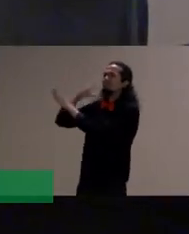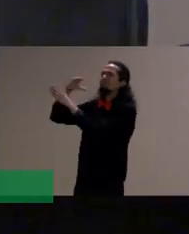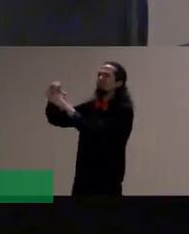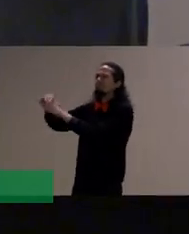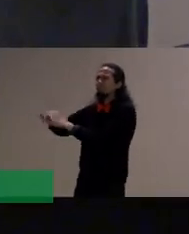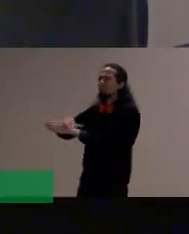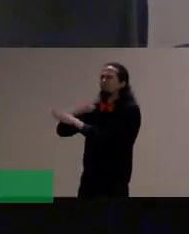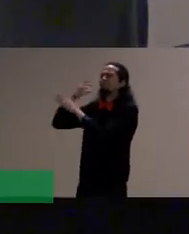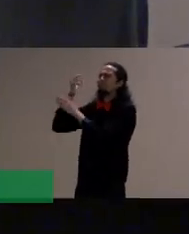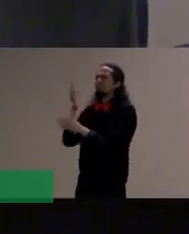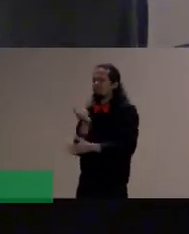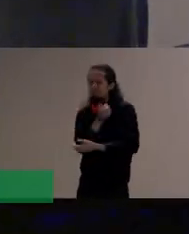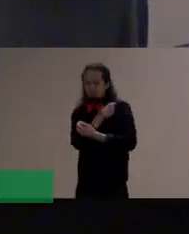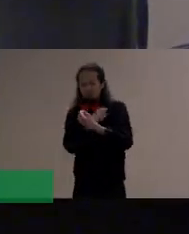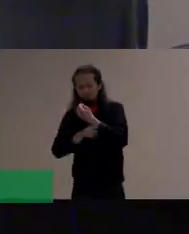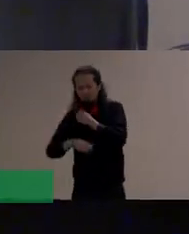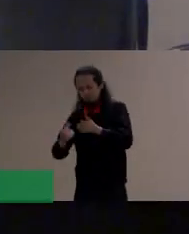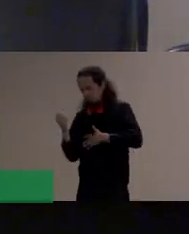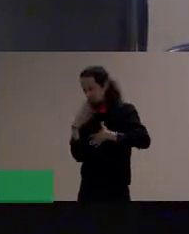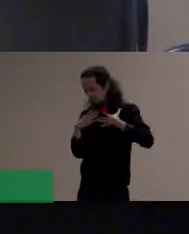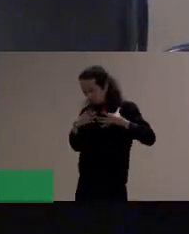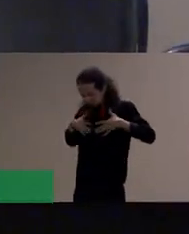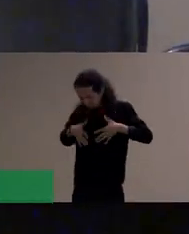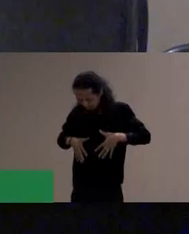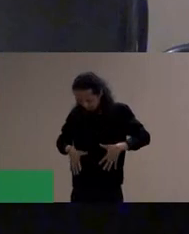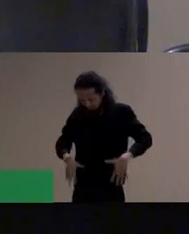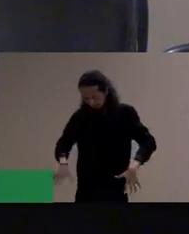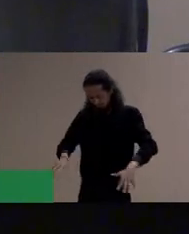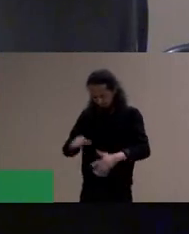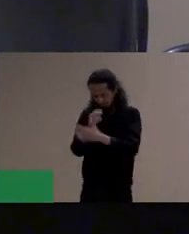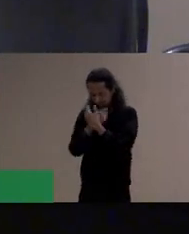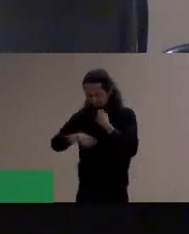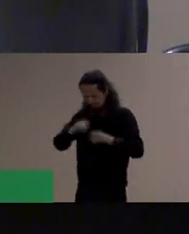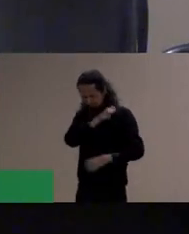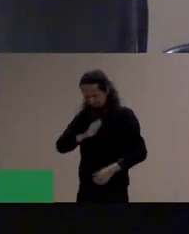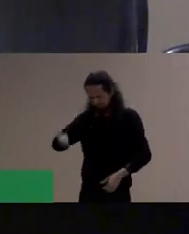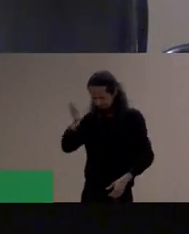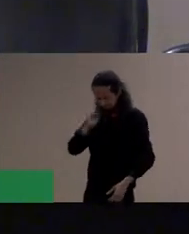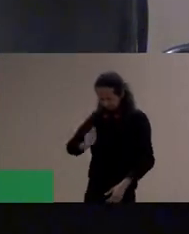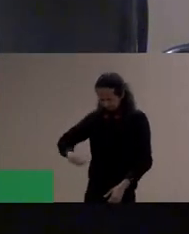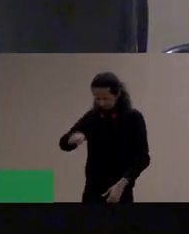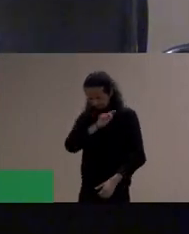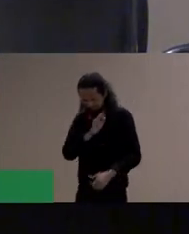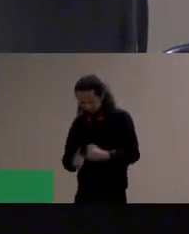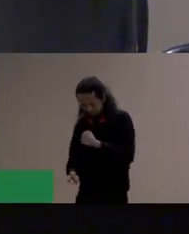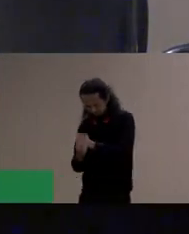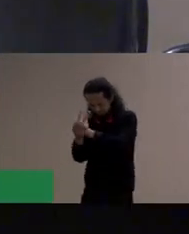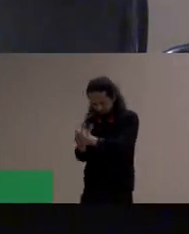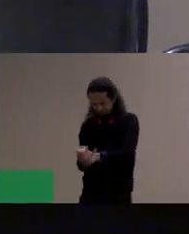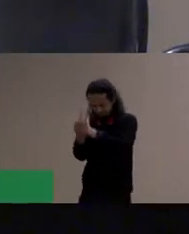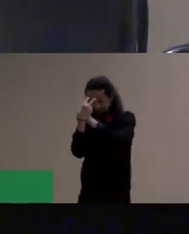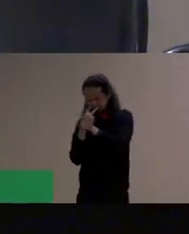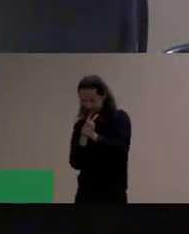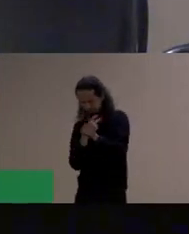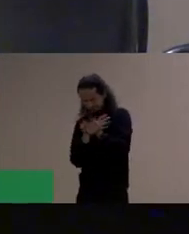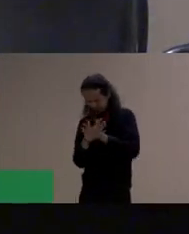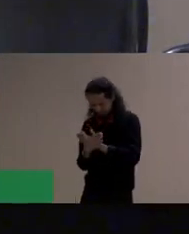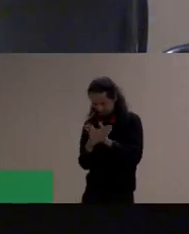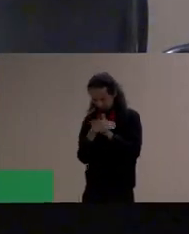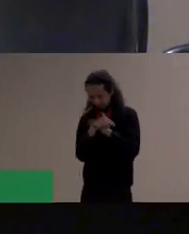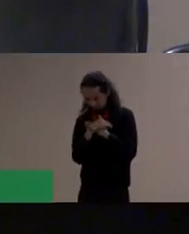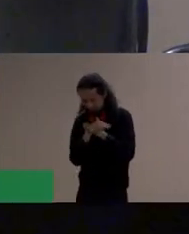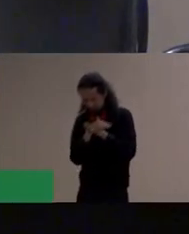benzer corpo fechado ao mar que coar Ventania Só